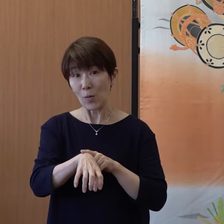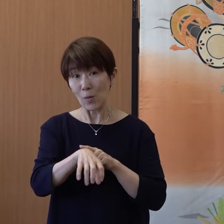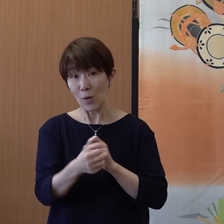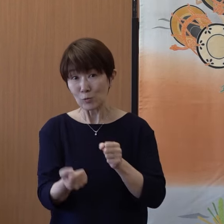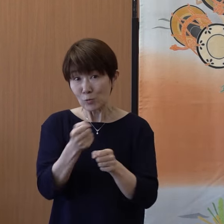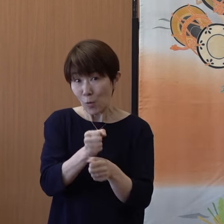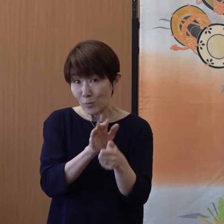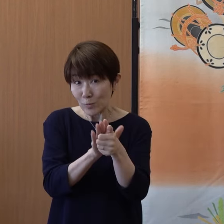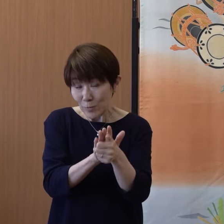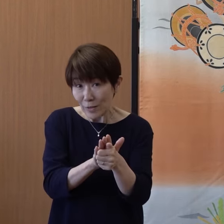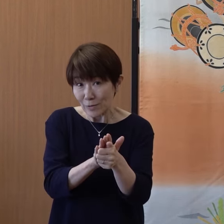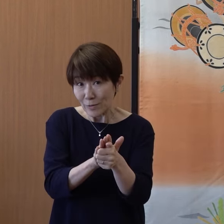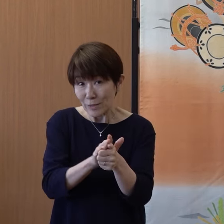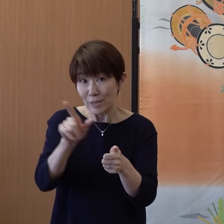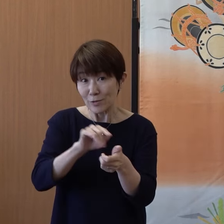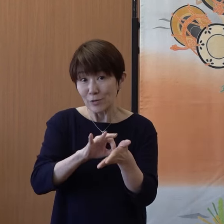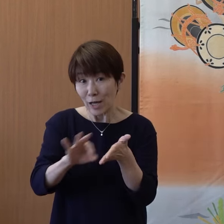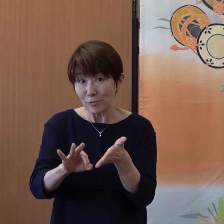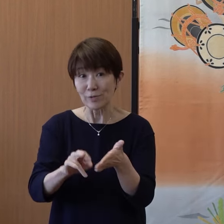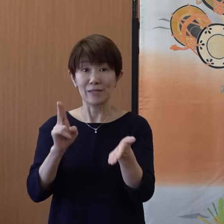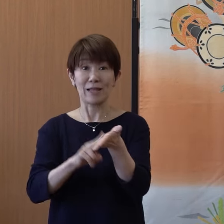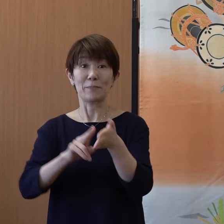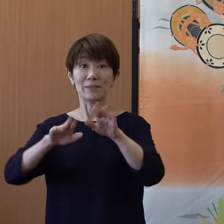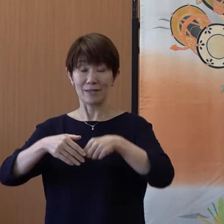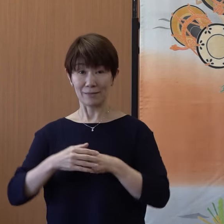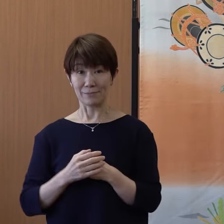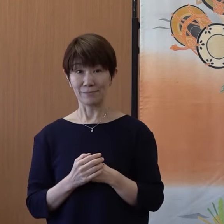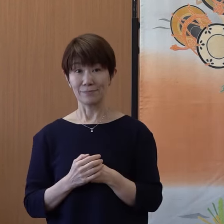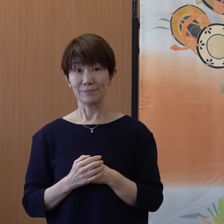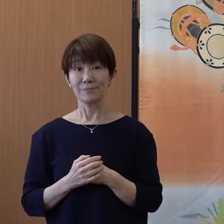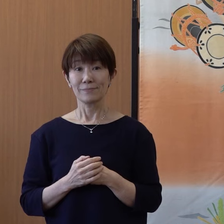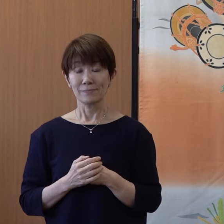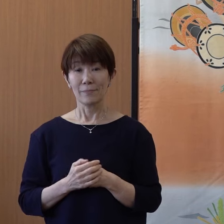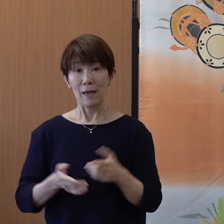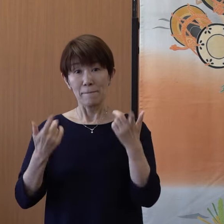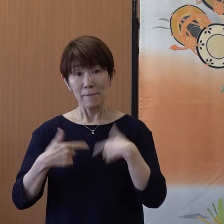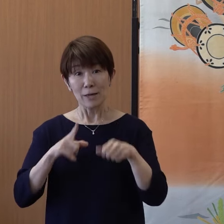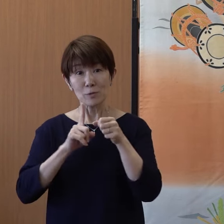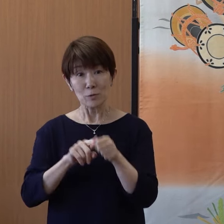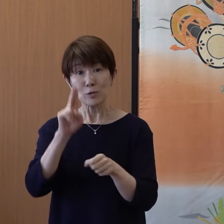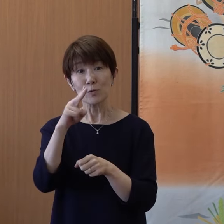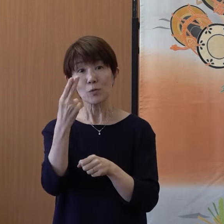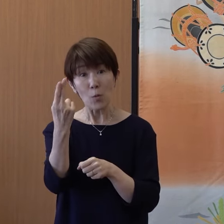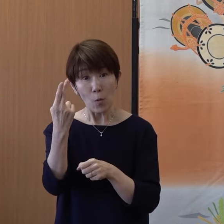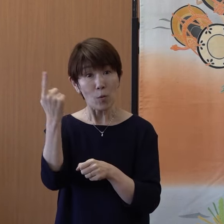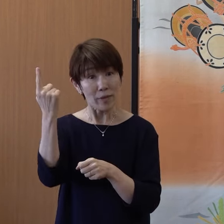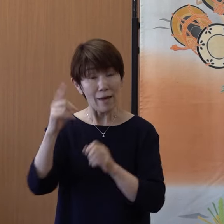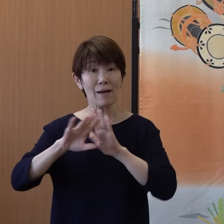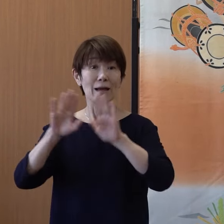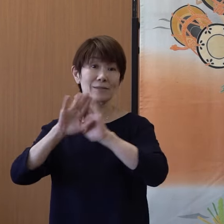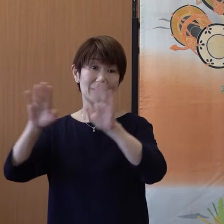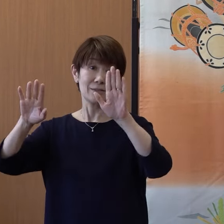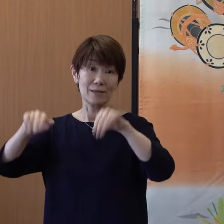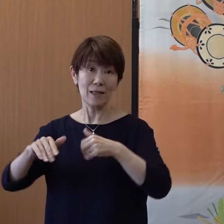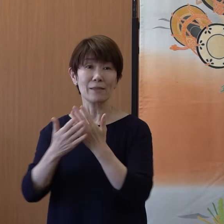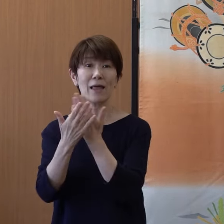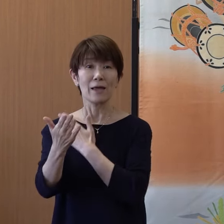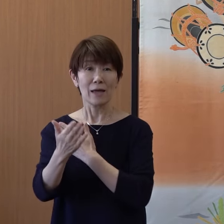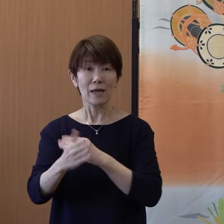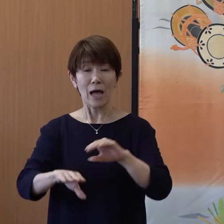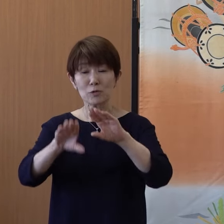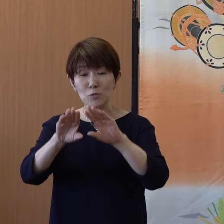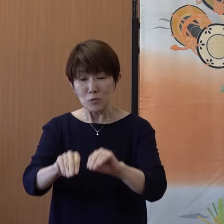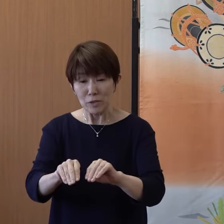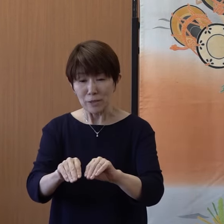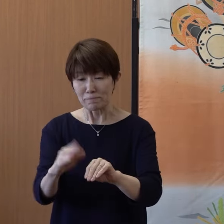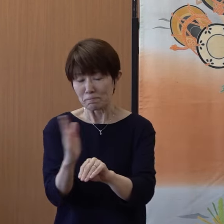用していただくこととなりました。毎年能登で開催していた大会等の中止についてはそれ